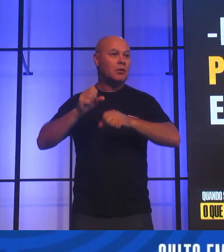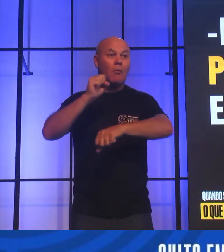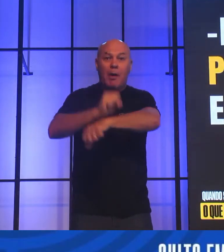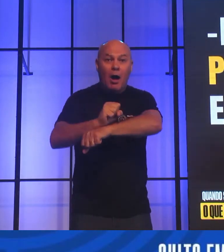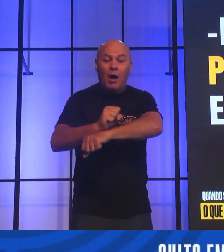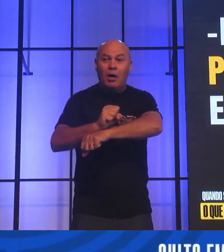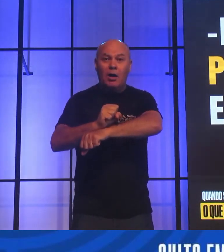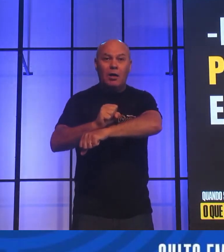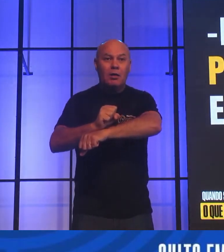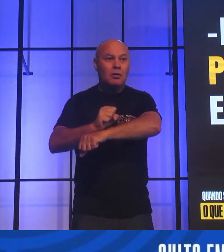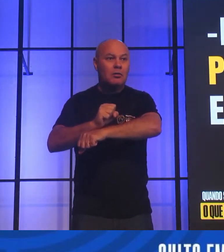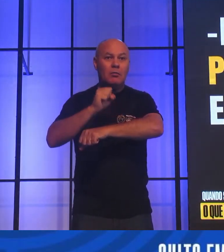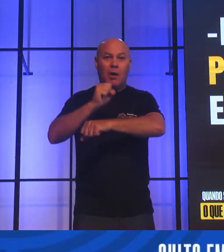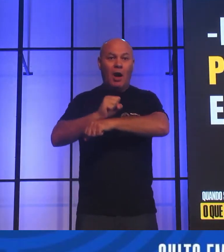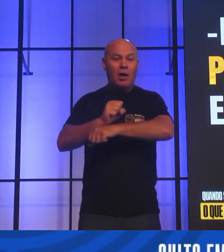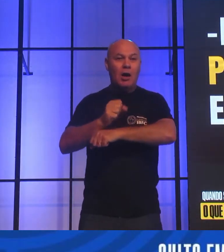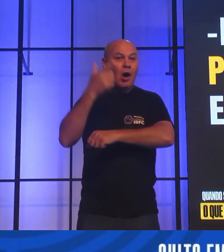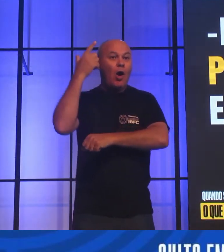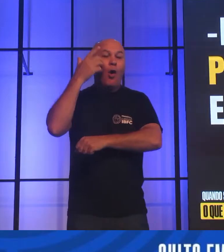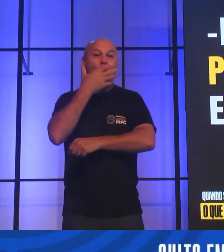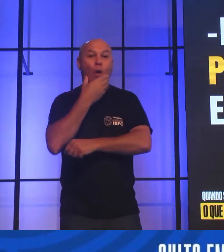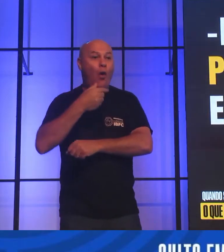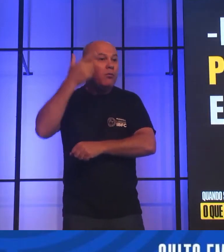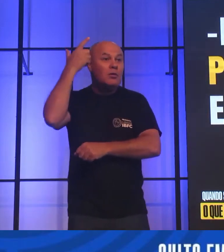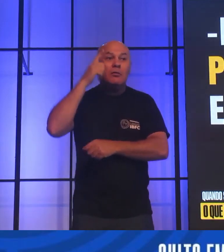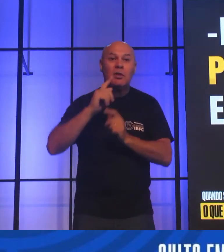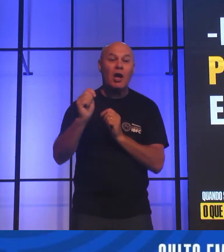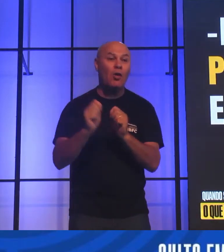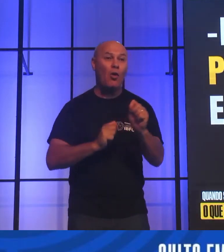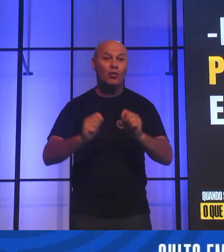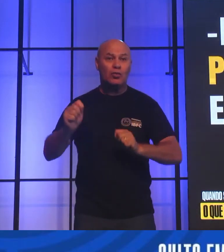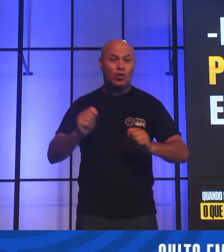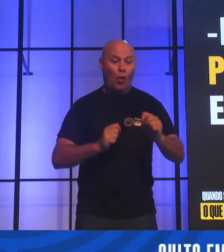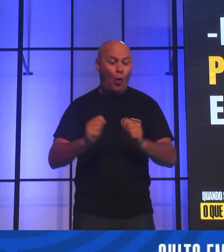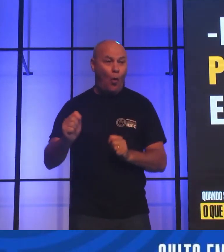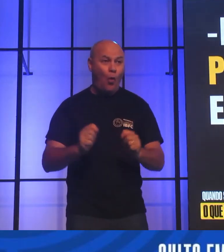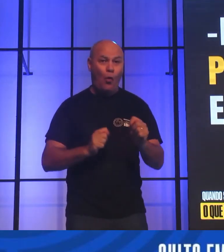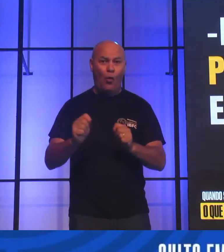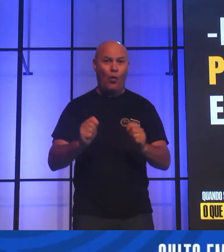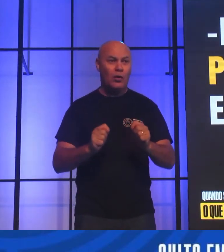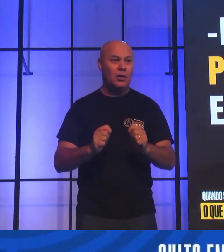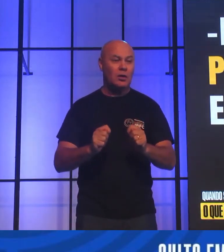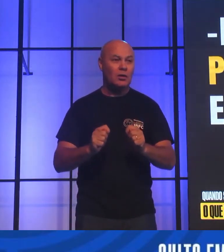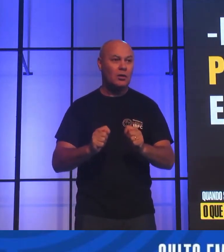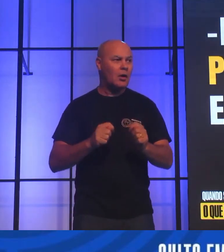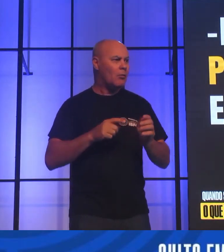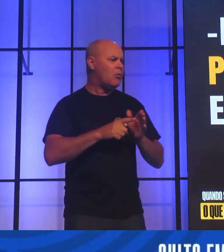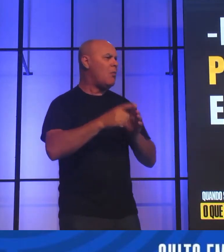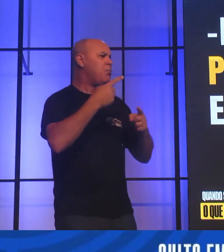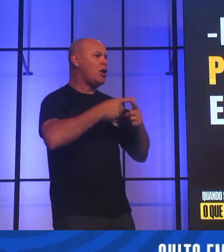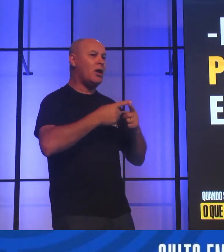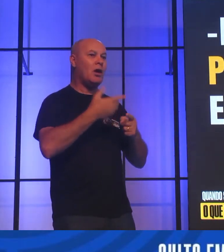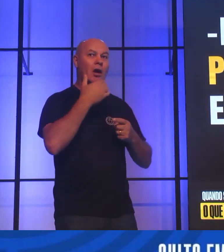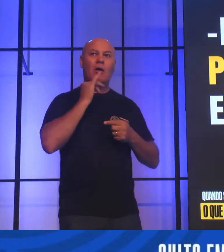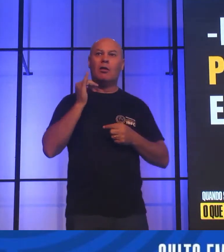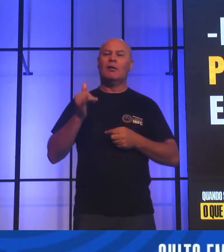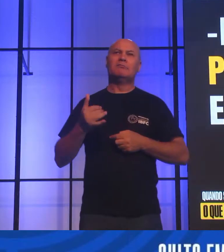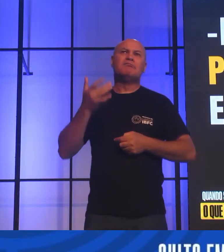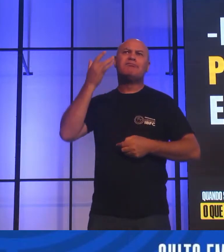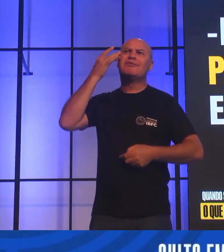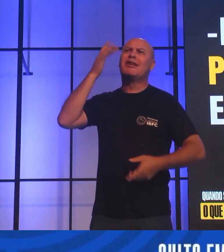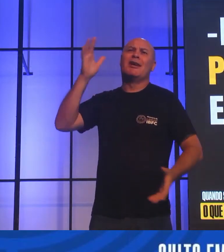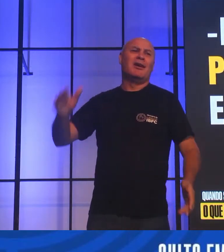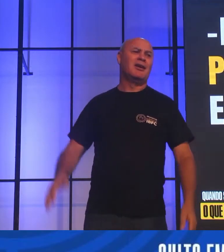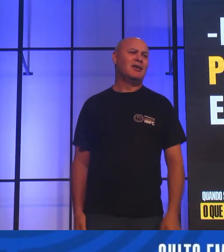Eu não sou sempre assim, eu não sei o que houve. Conversa para boi dormir.